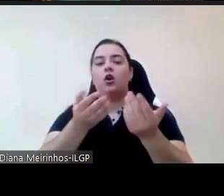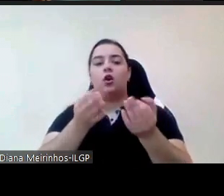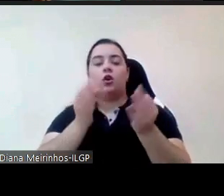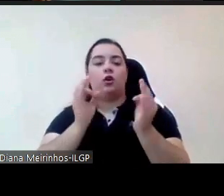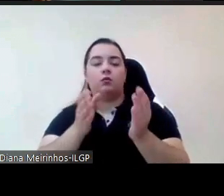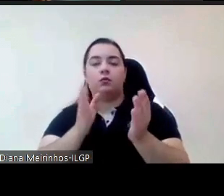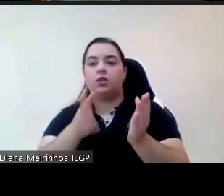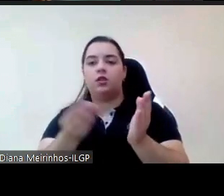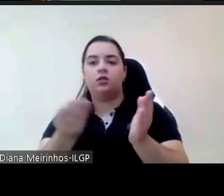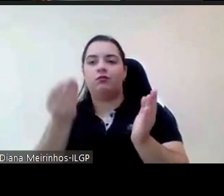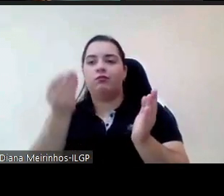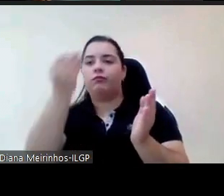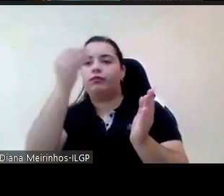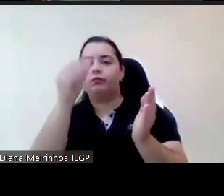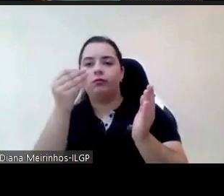de